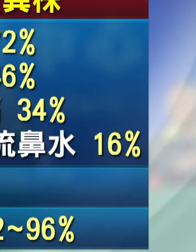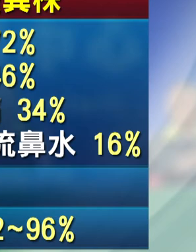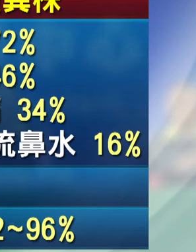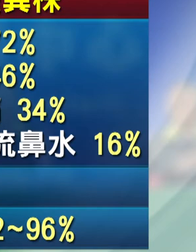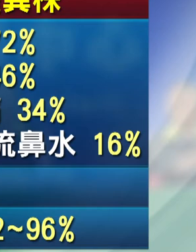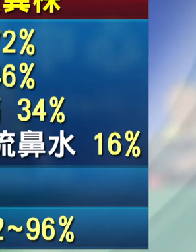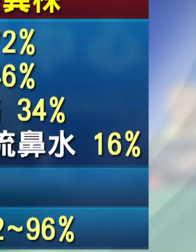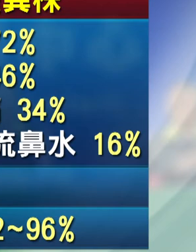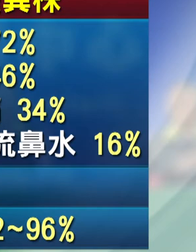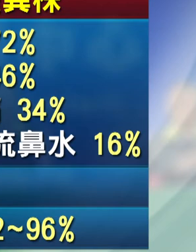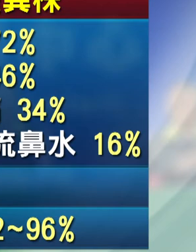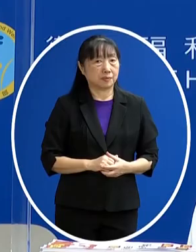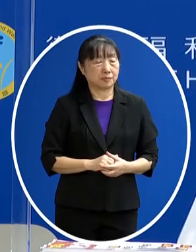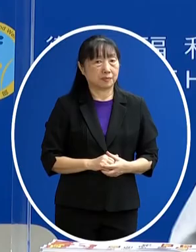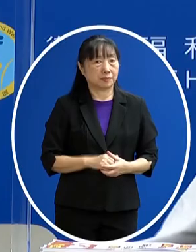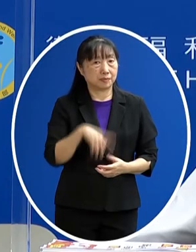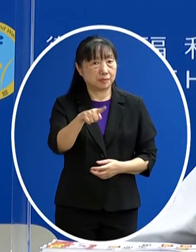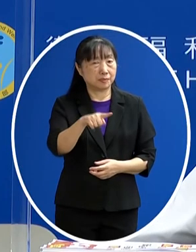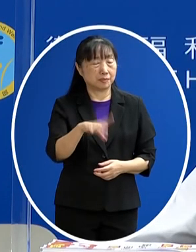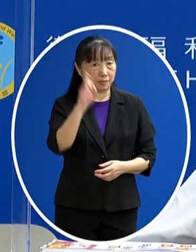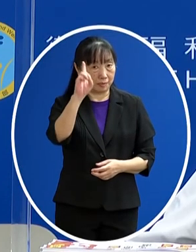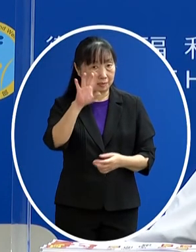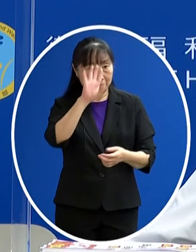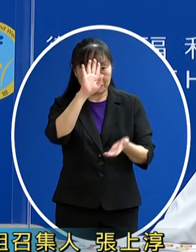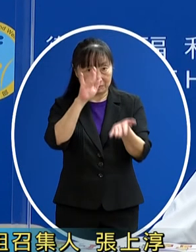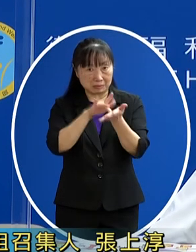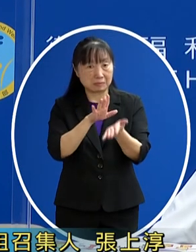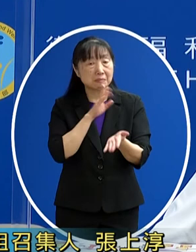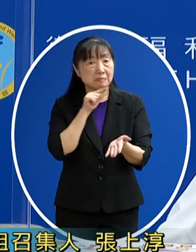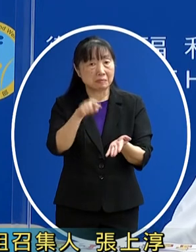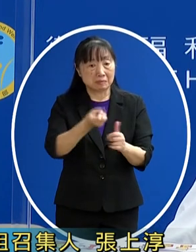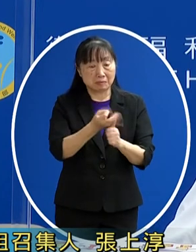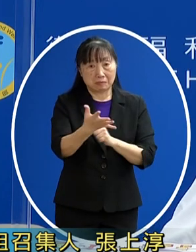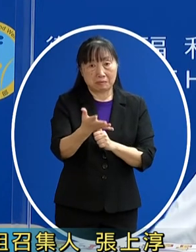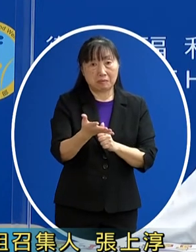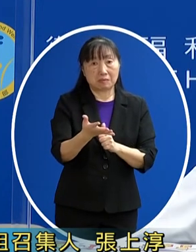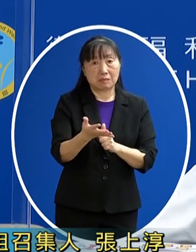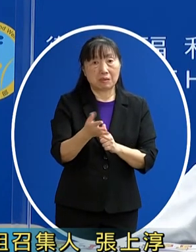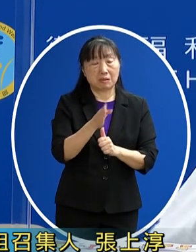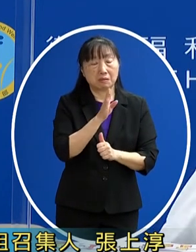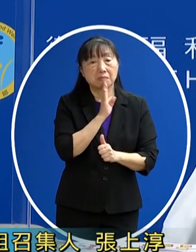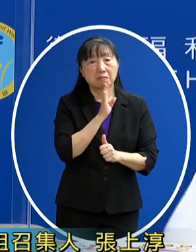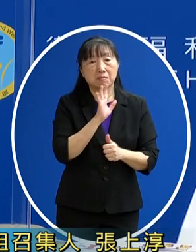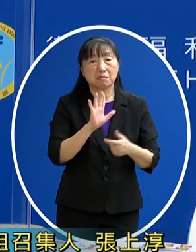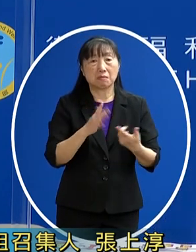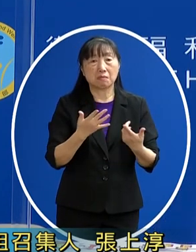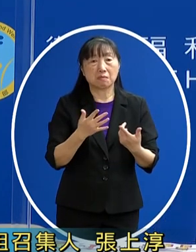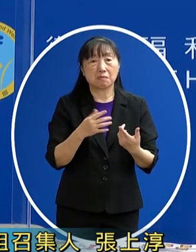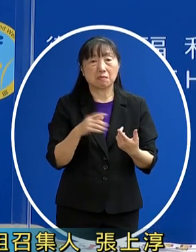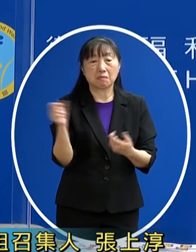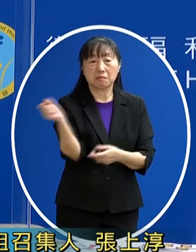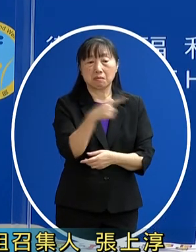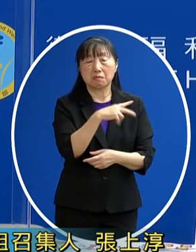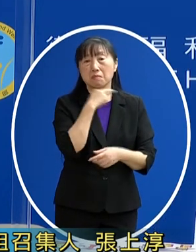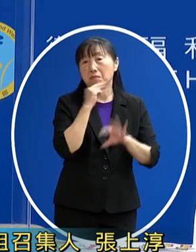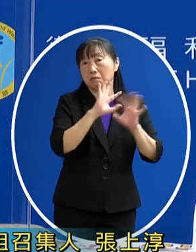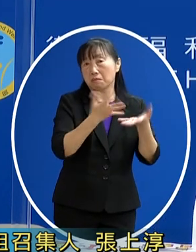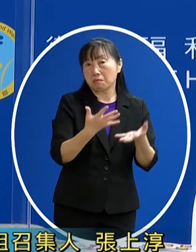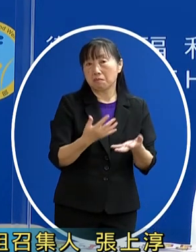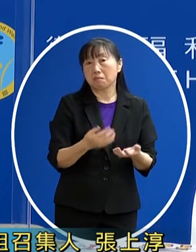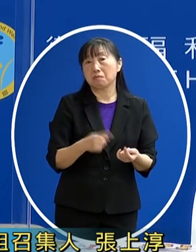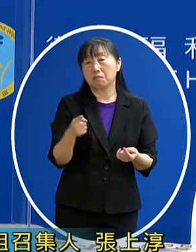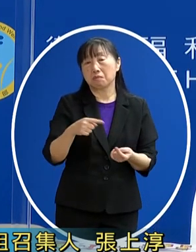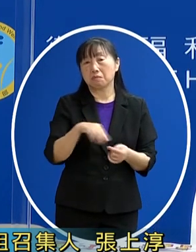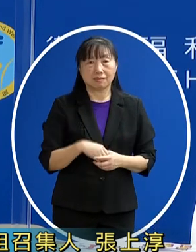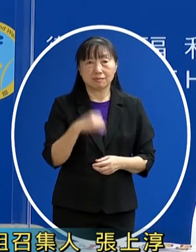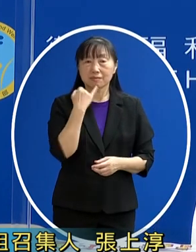英国变异株还要高。 Delta 病毒株确实它的传播力是会有比英国病毒株还有更高的一